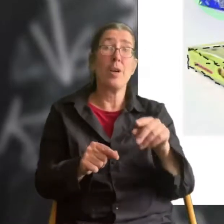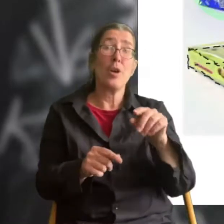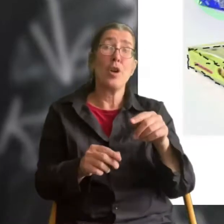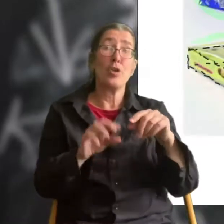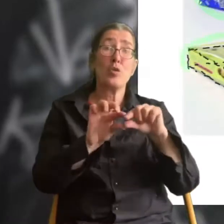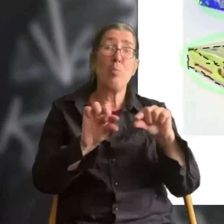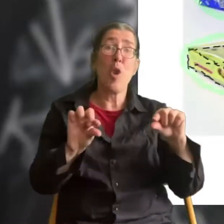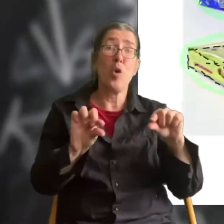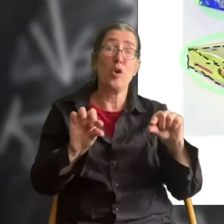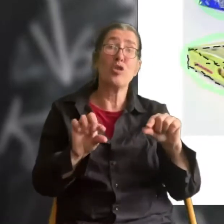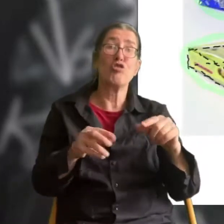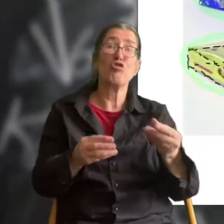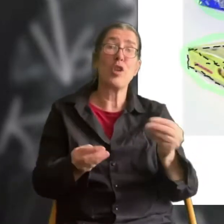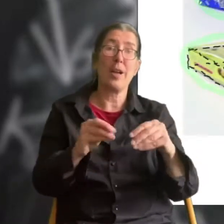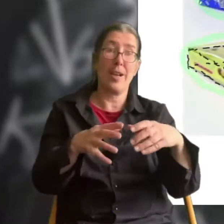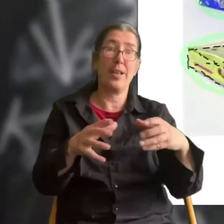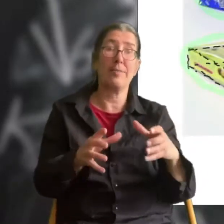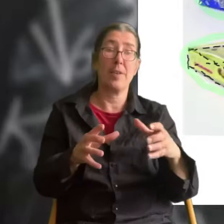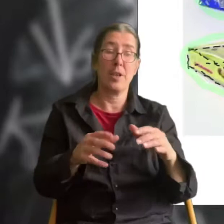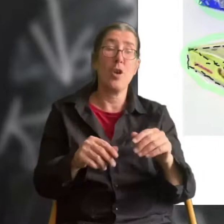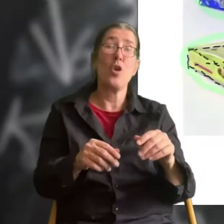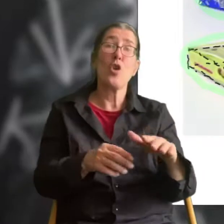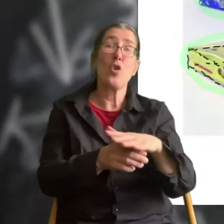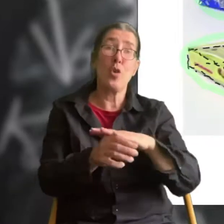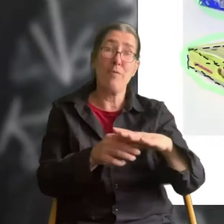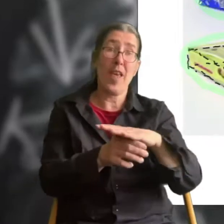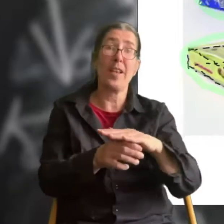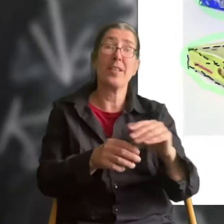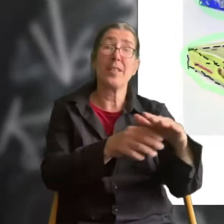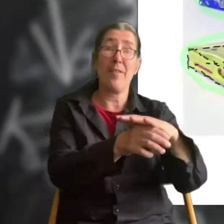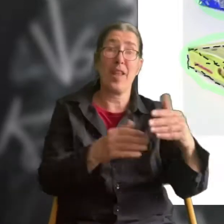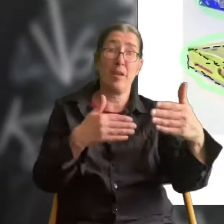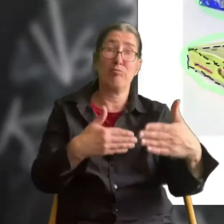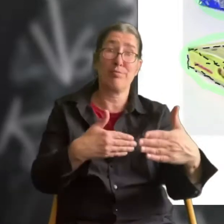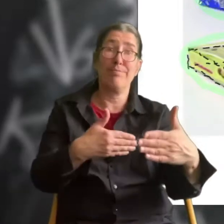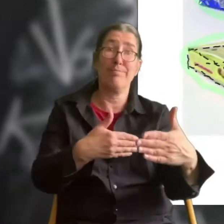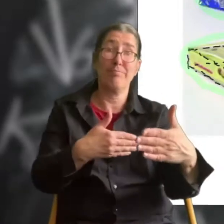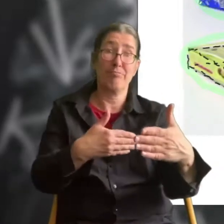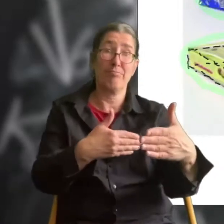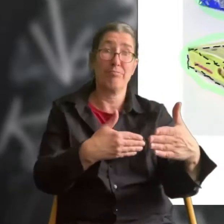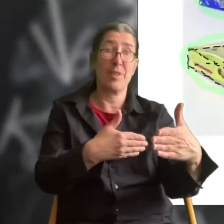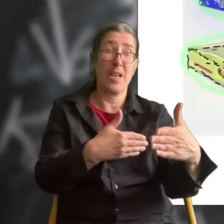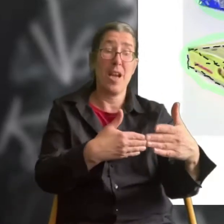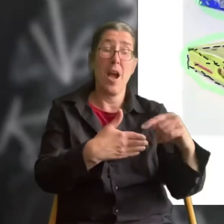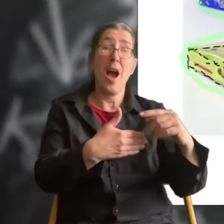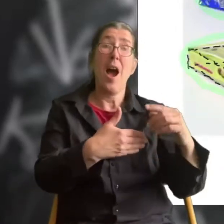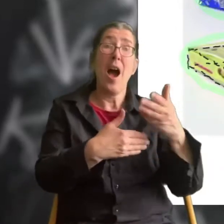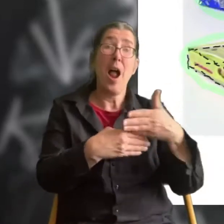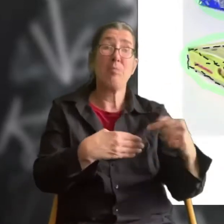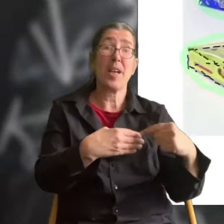So, und diese Duplo-Schachtel, da ist die Grundfläche und die Deckfläche genau gleich